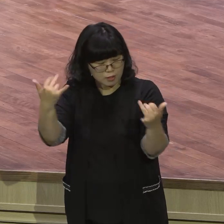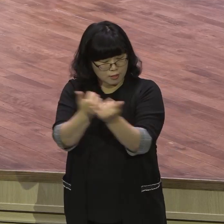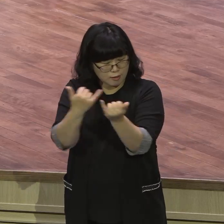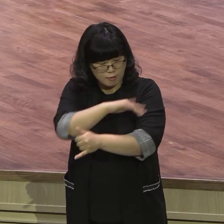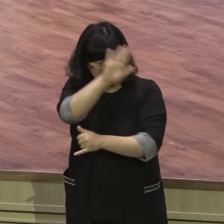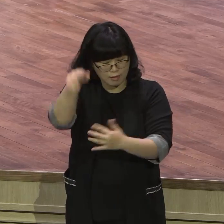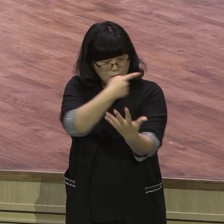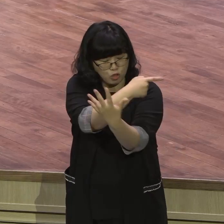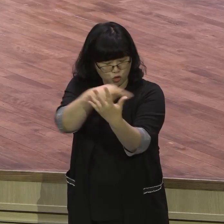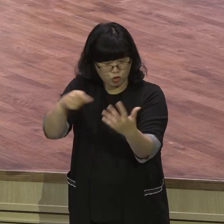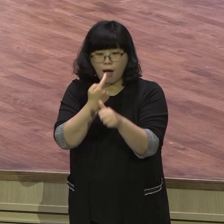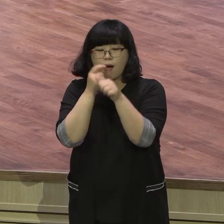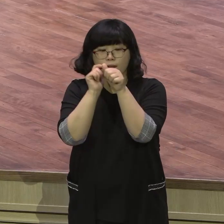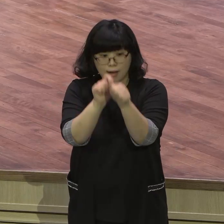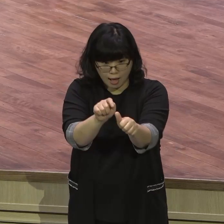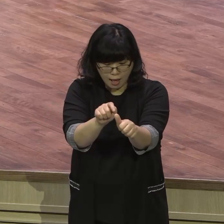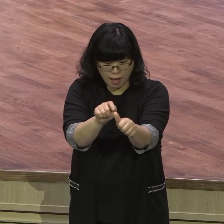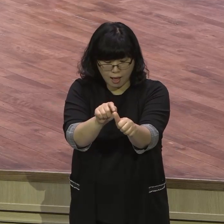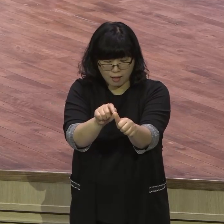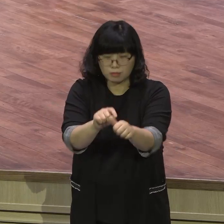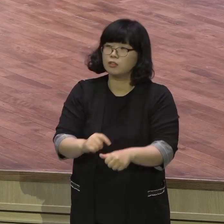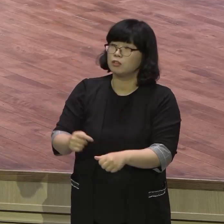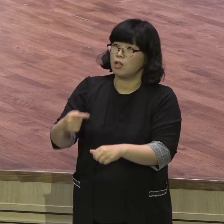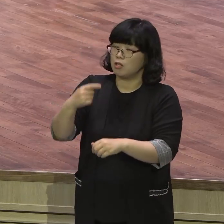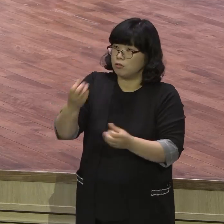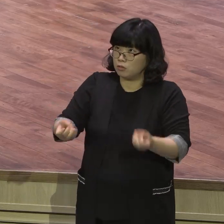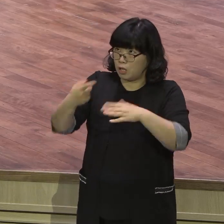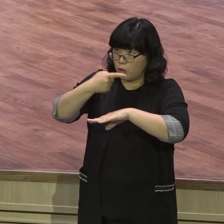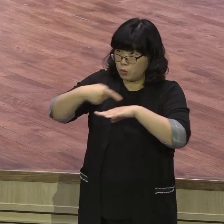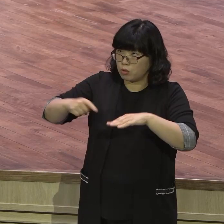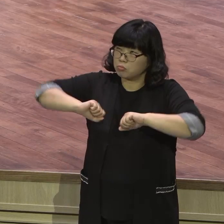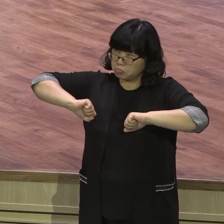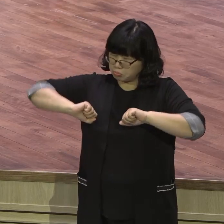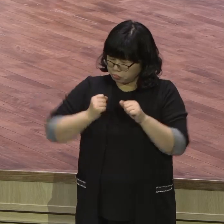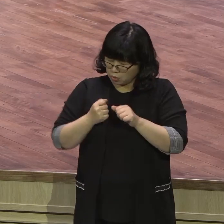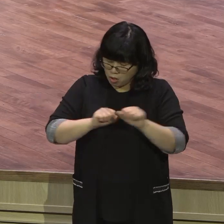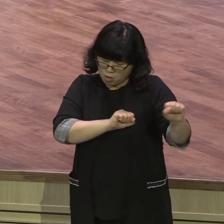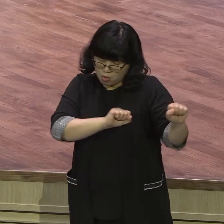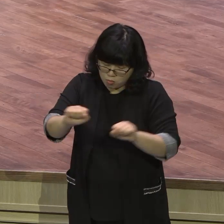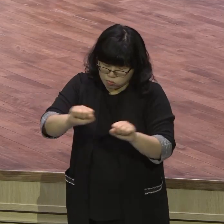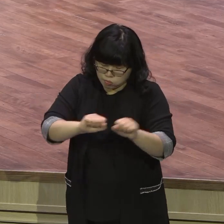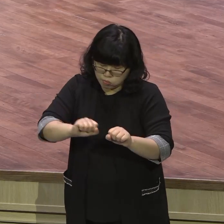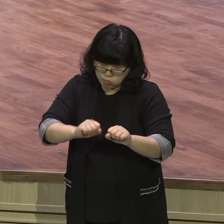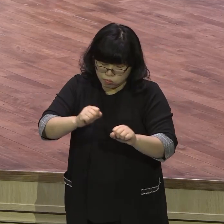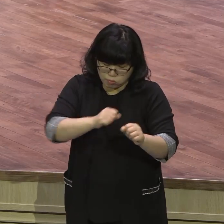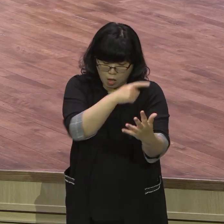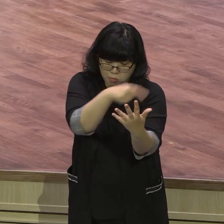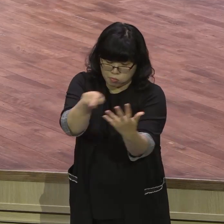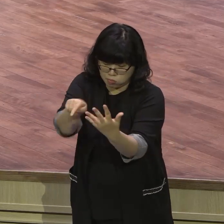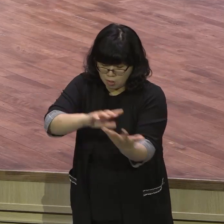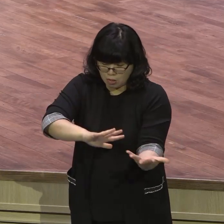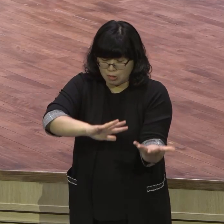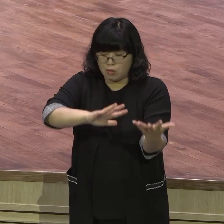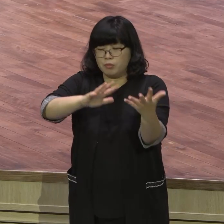말대로 행하며 이날에 백성 중에 삼천명 삼천명 가량의 죽임을 당하니라